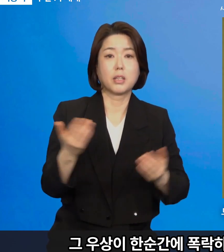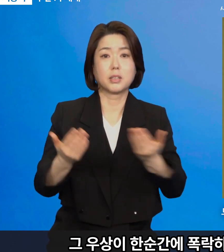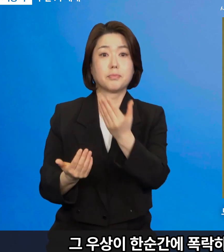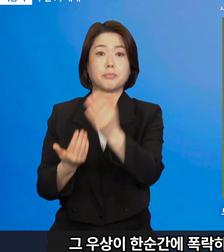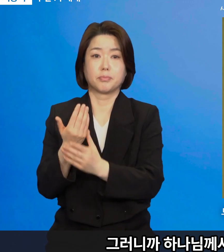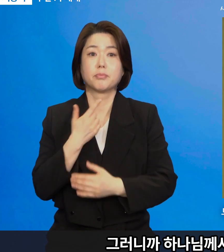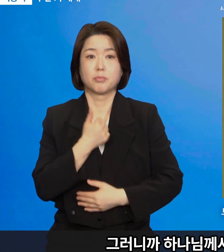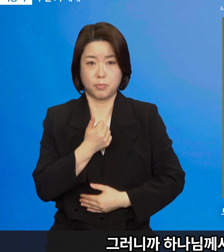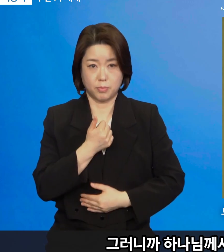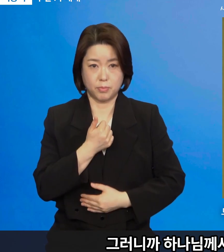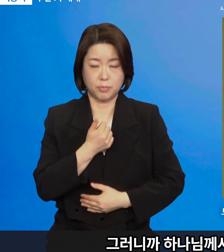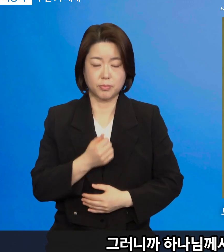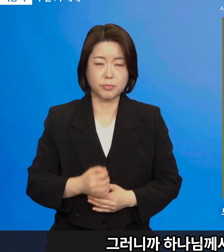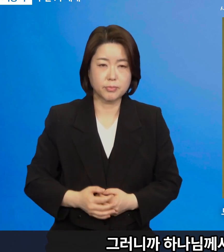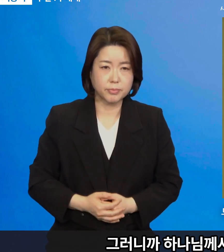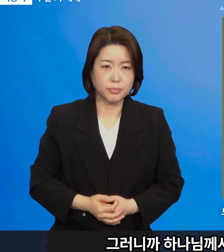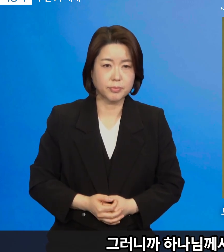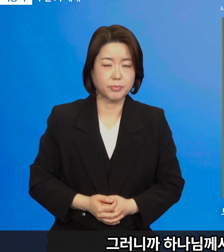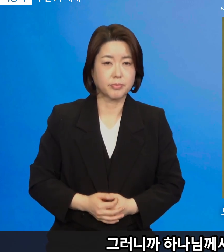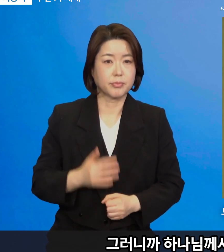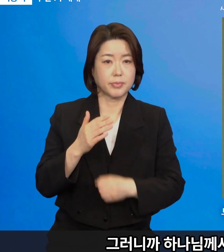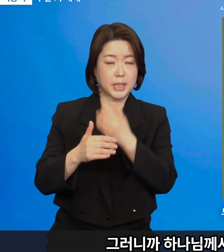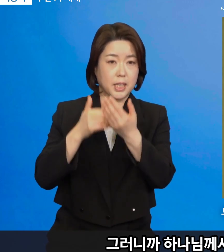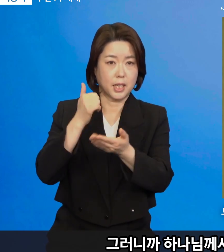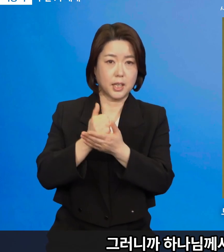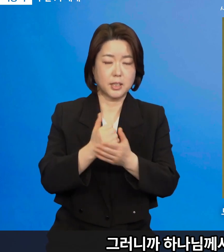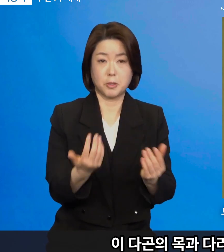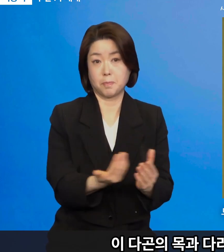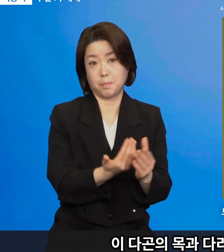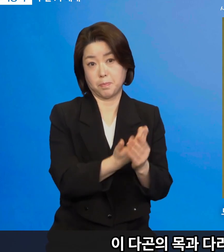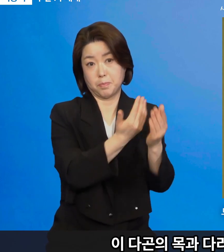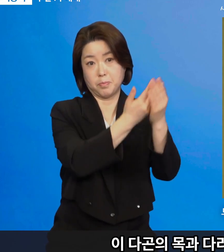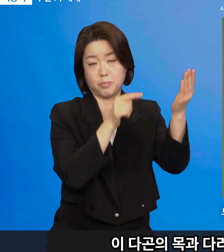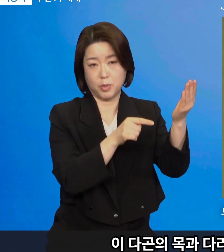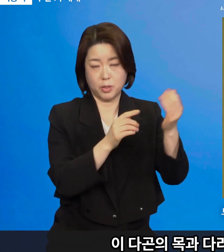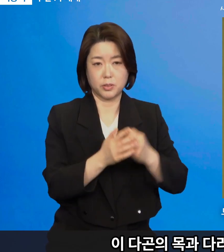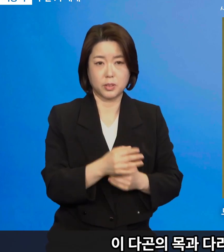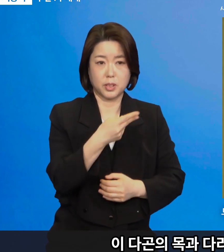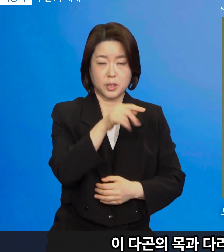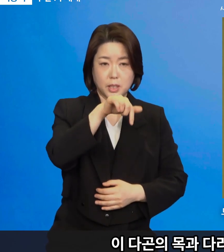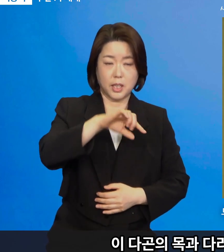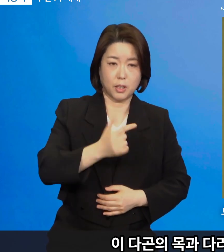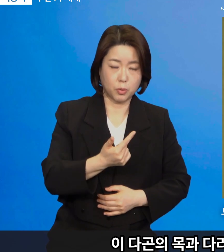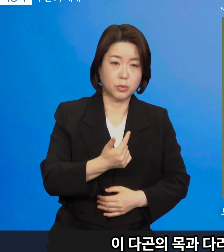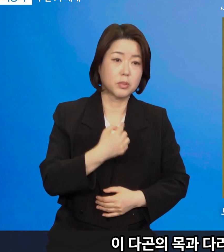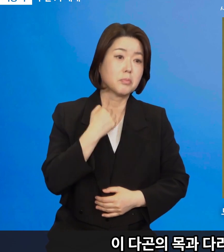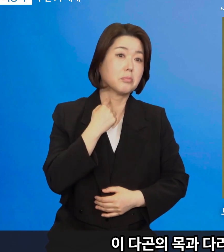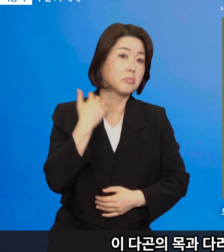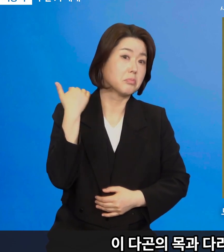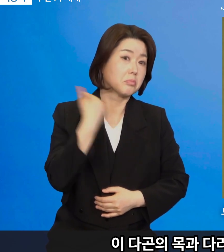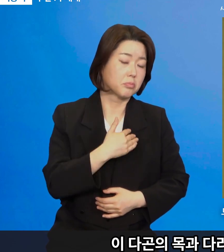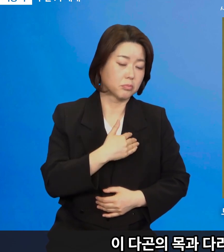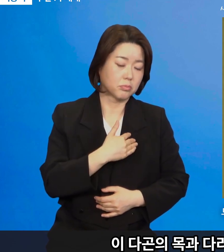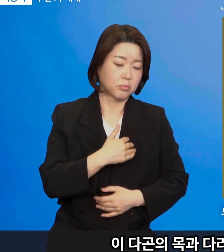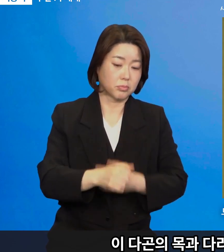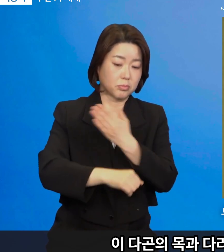사건이었어요. 그러니까 하나님께서는 번영이라고 하는 이 다곤의 목과 다리를